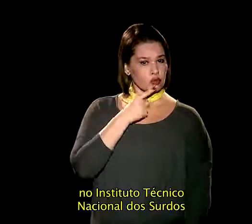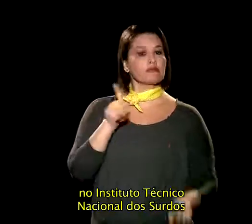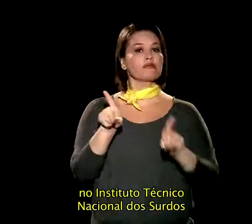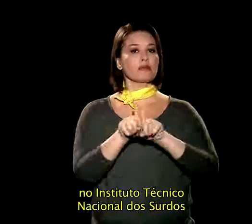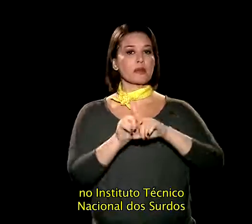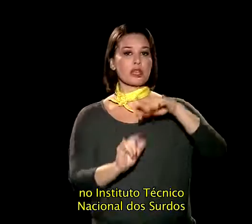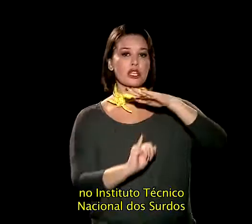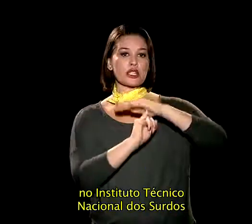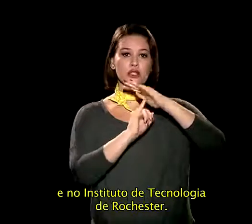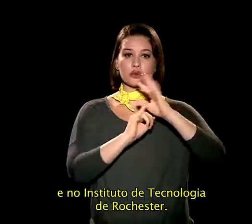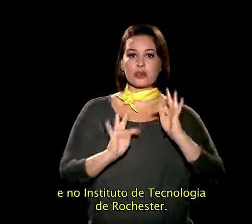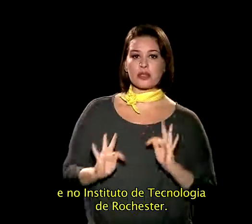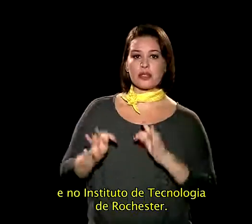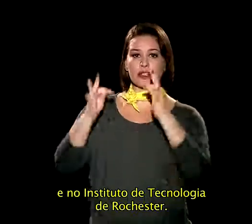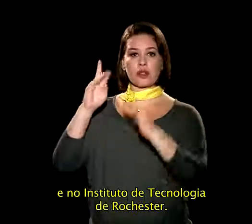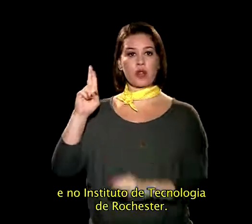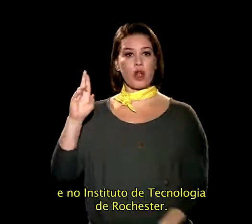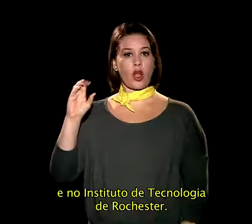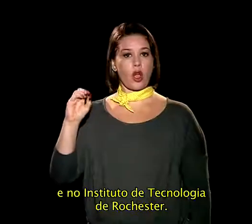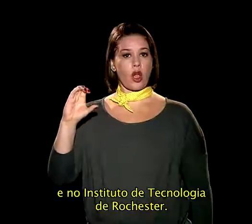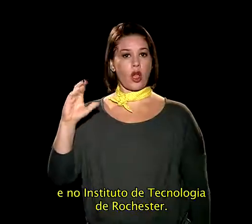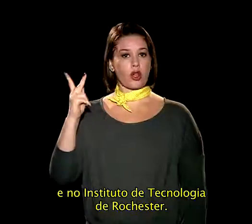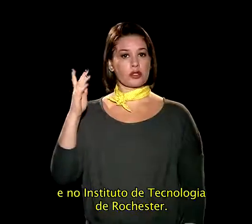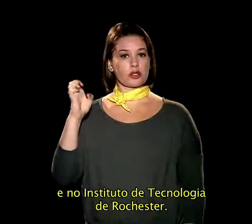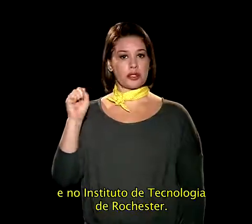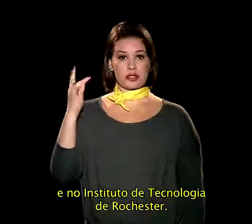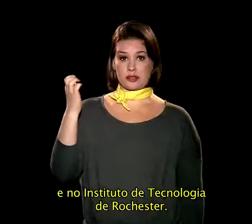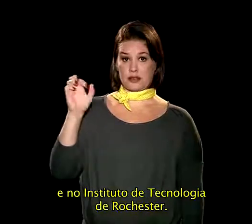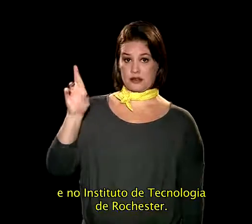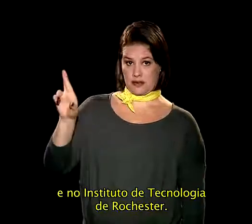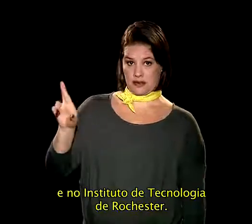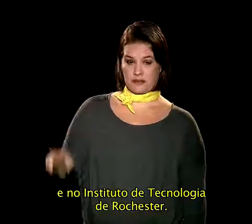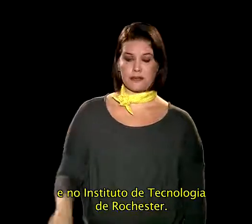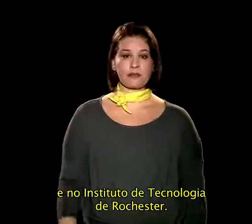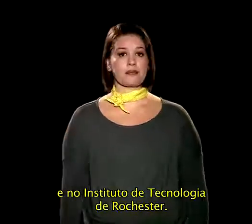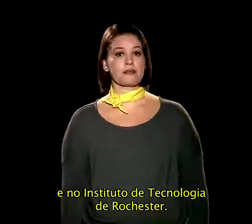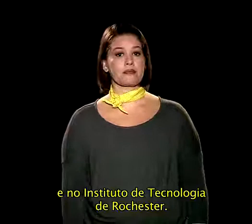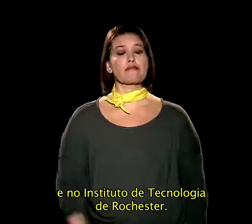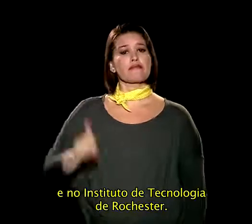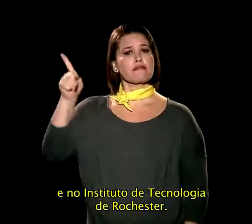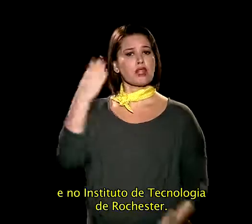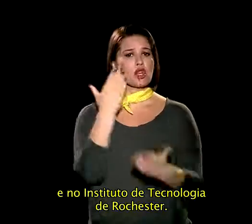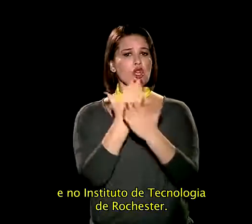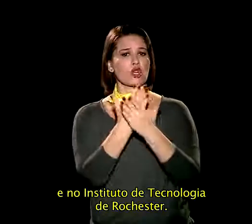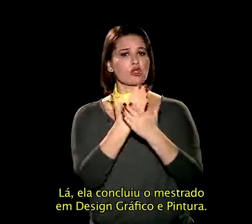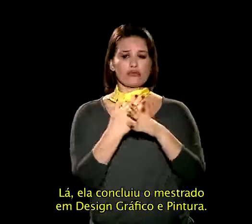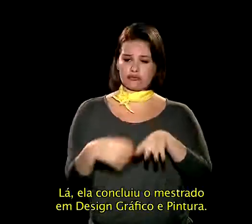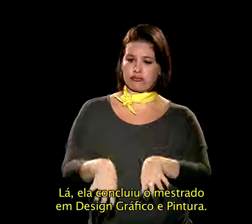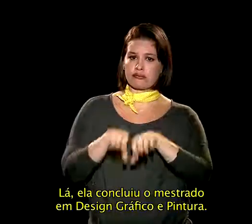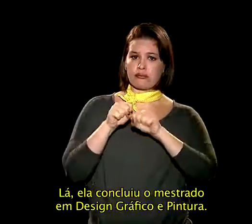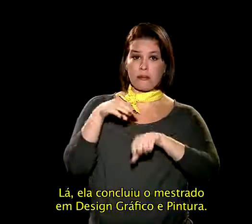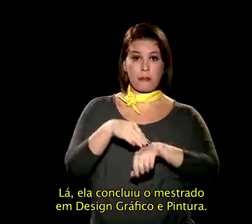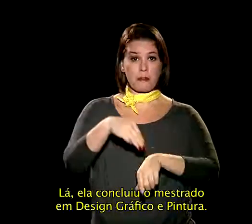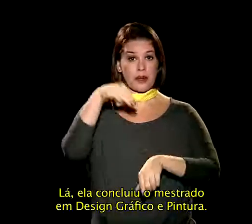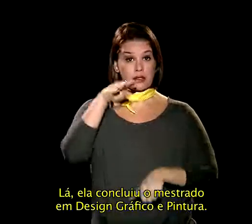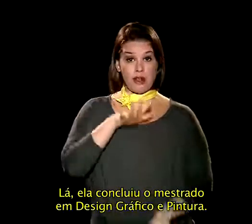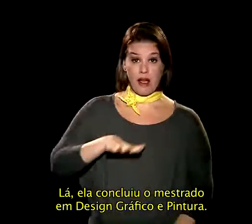e no Instituto de Tecnologia de Rochester. Lá, ela concluiu o